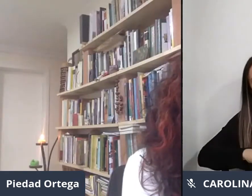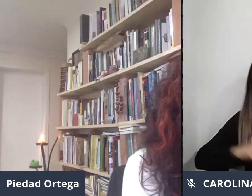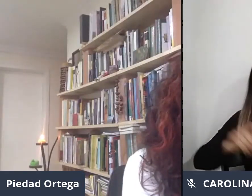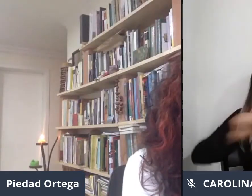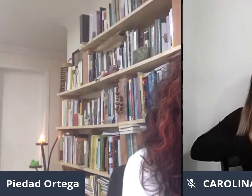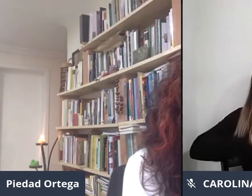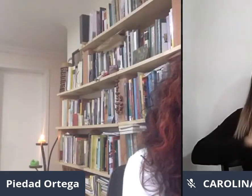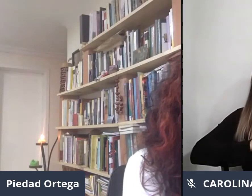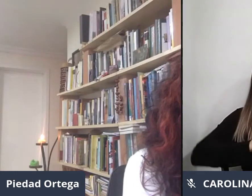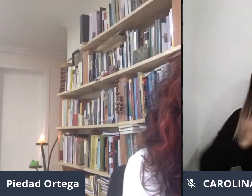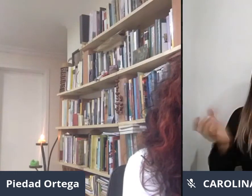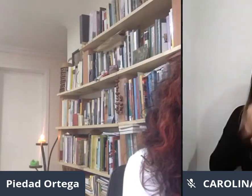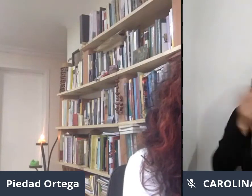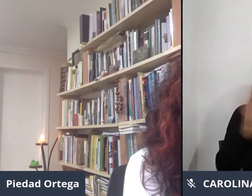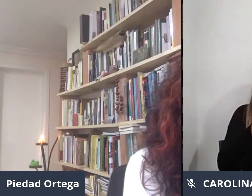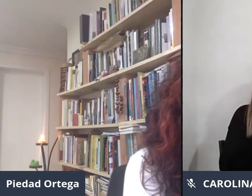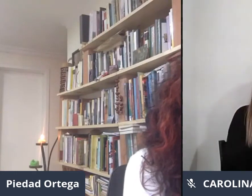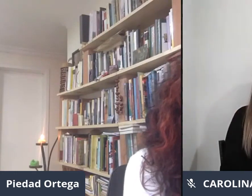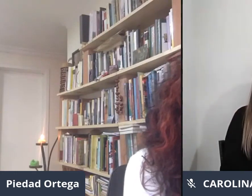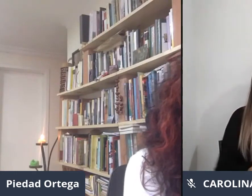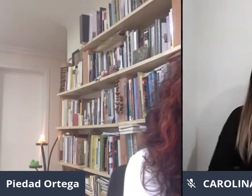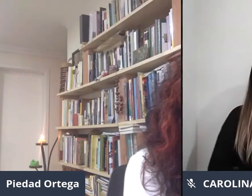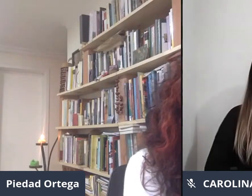Voy a bajar.